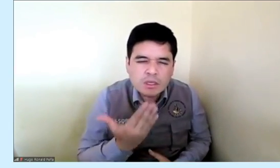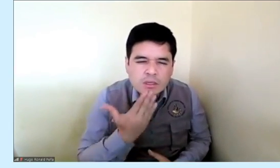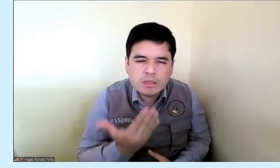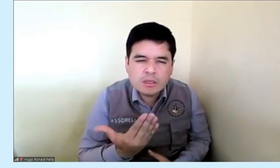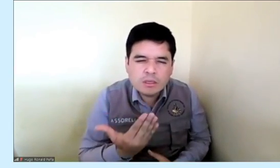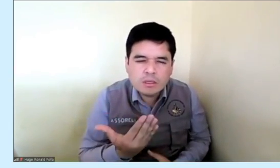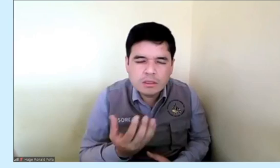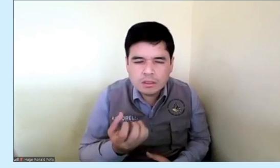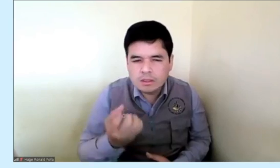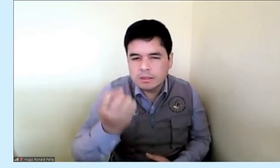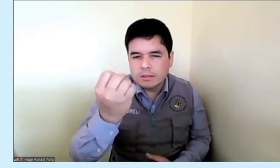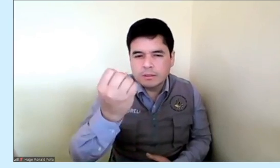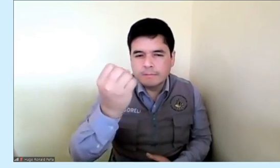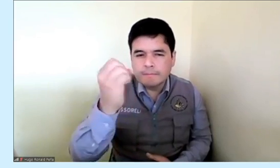Otra vez, ¿quiénes?